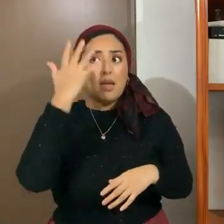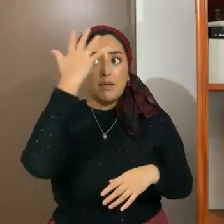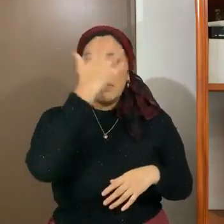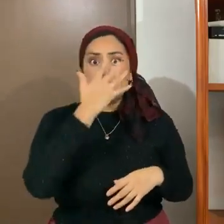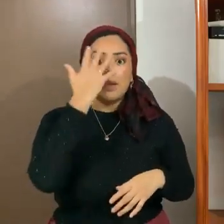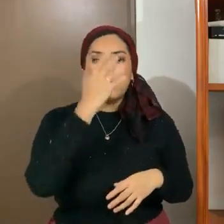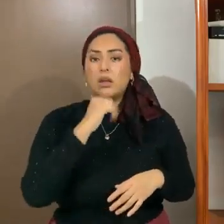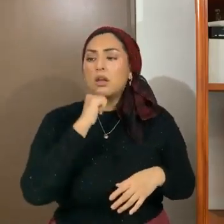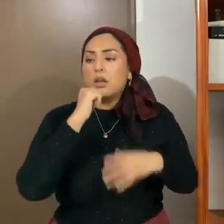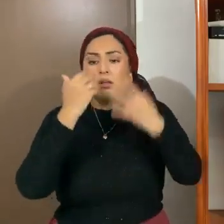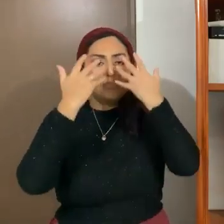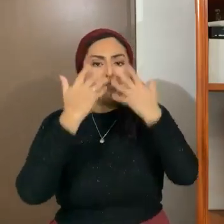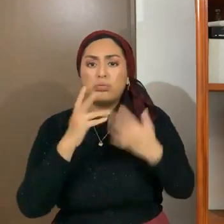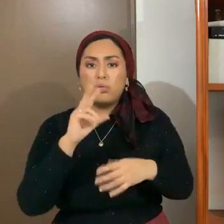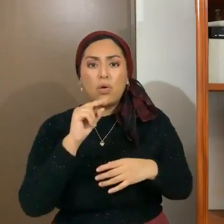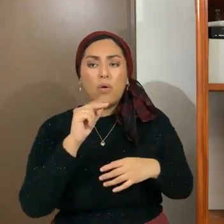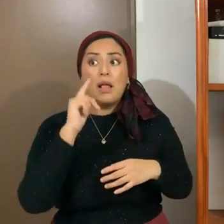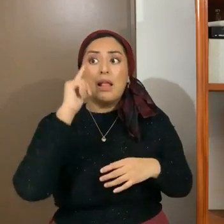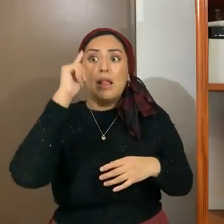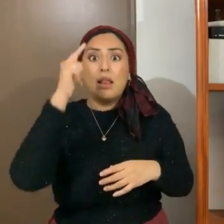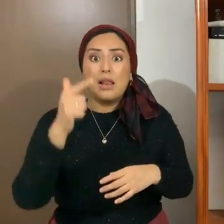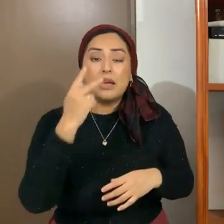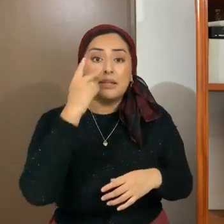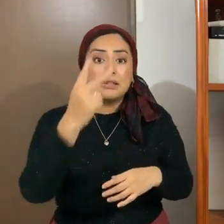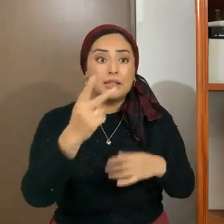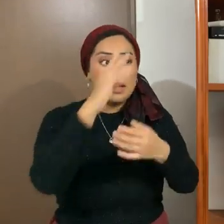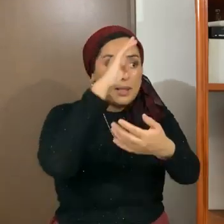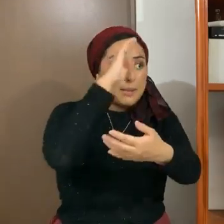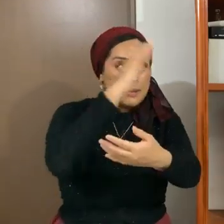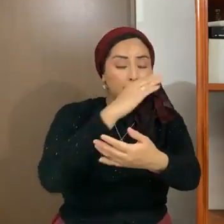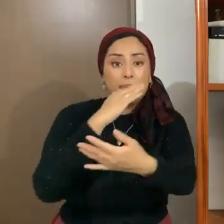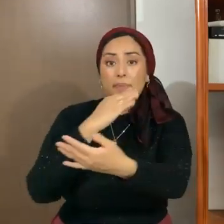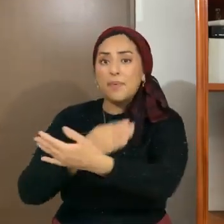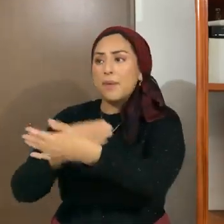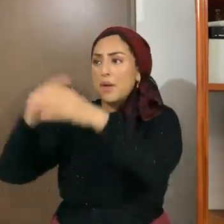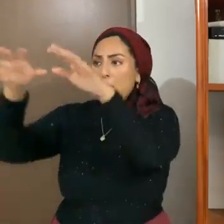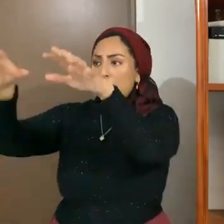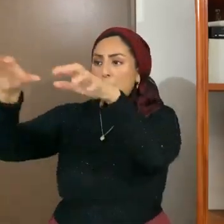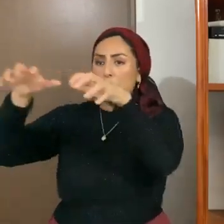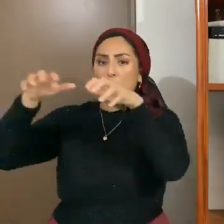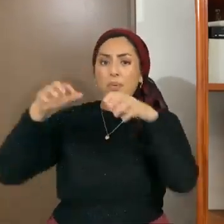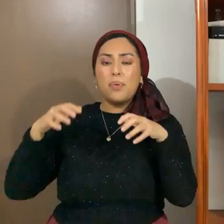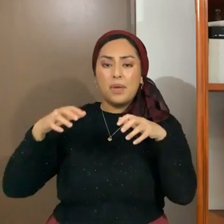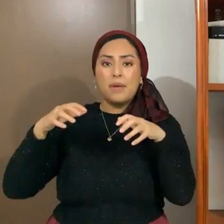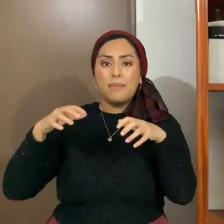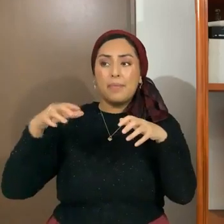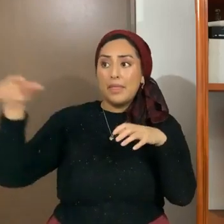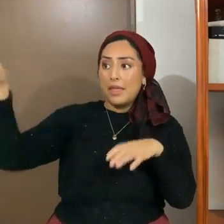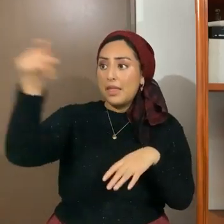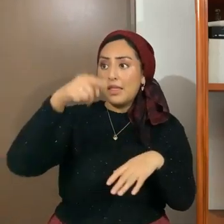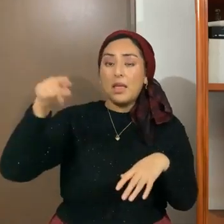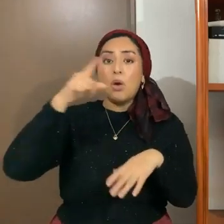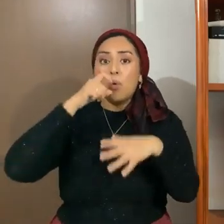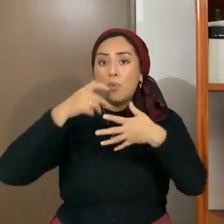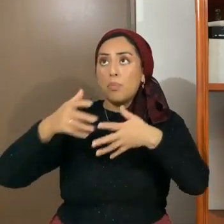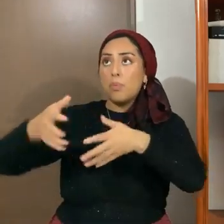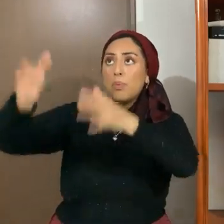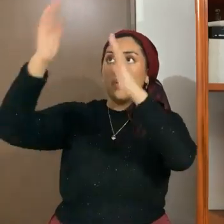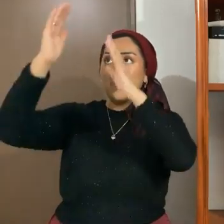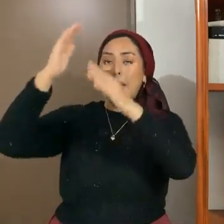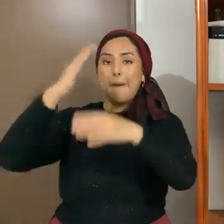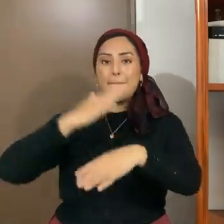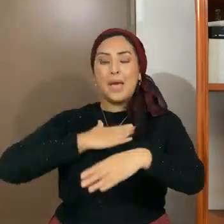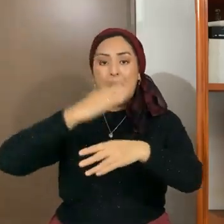pondrá pálido, porque verá a sus hijos, obra de mis manos, en medio de ellos, que santificarán mi nombre, y se santificarán